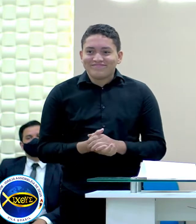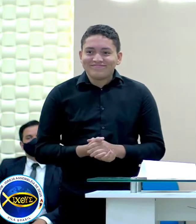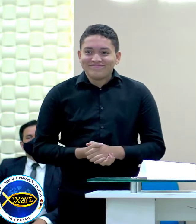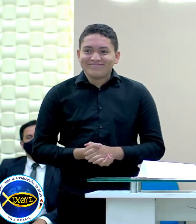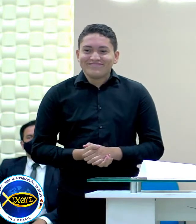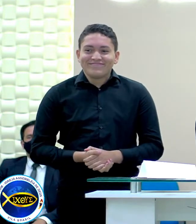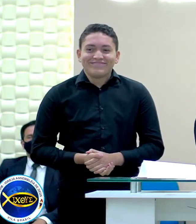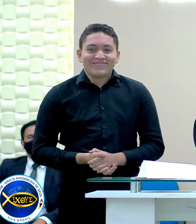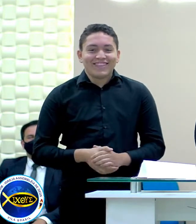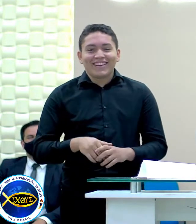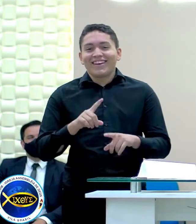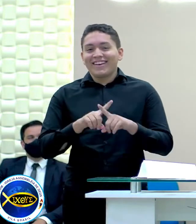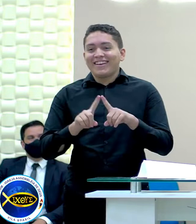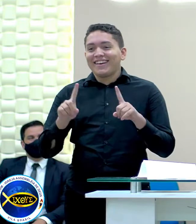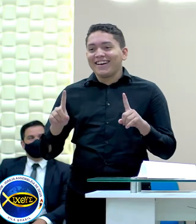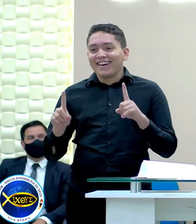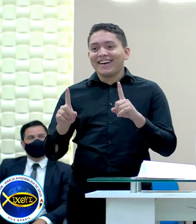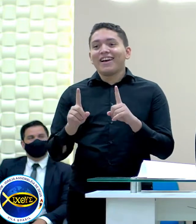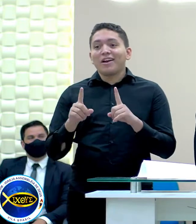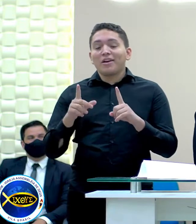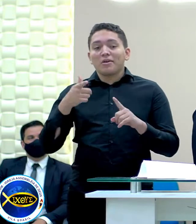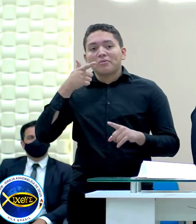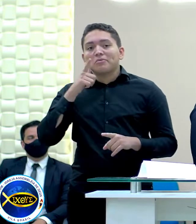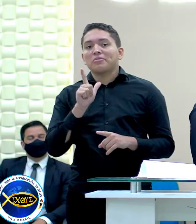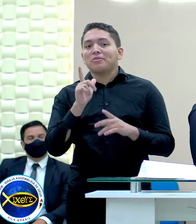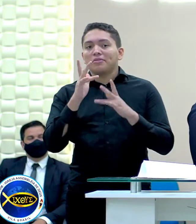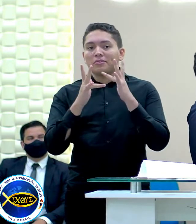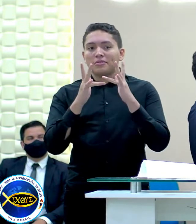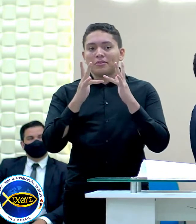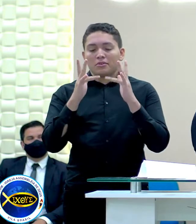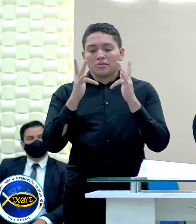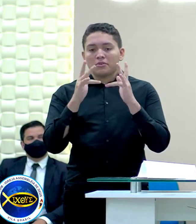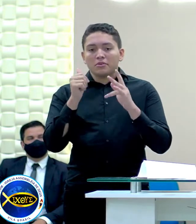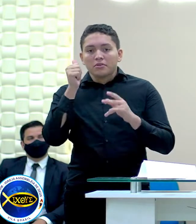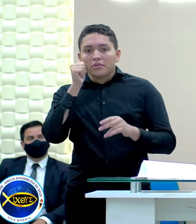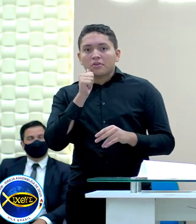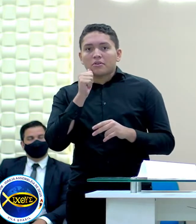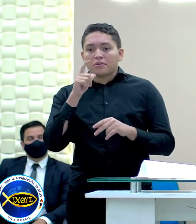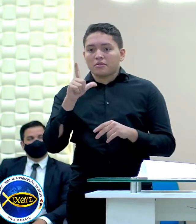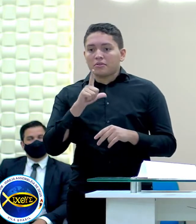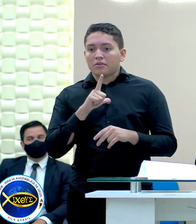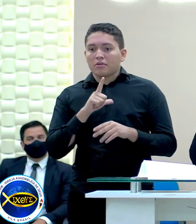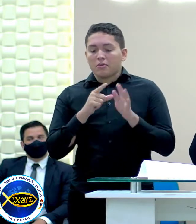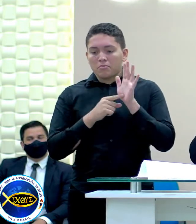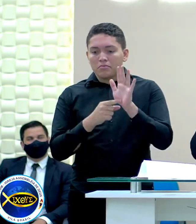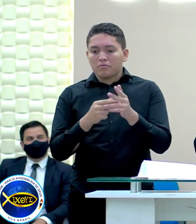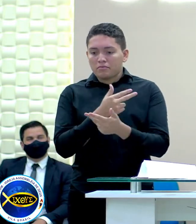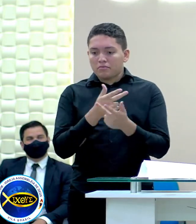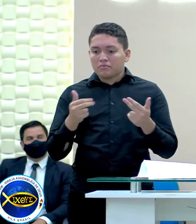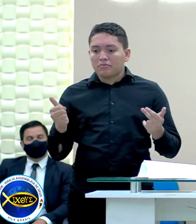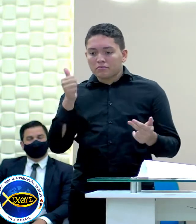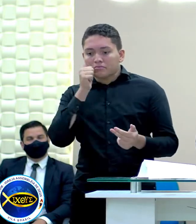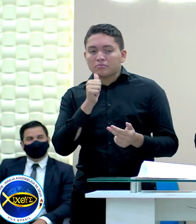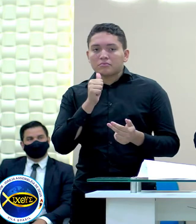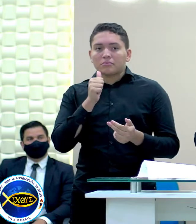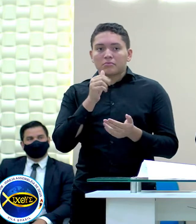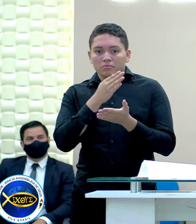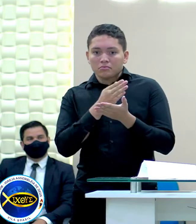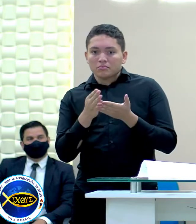que ele arruma uma namorada, chove de várias meninas que agora passaram